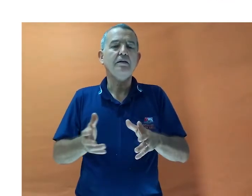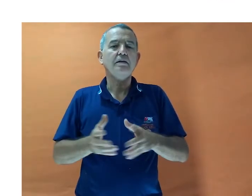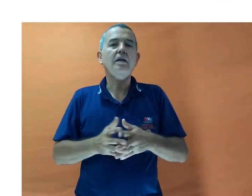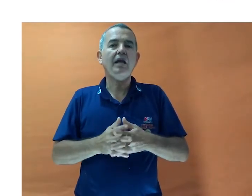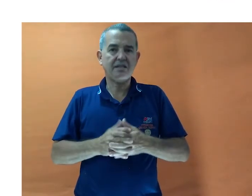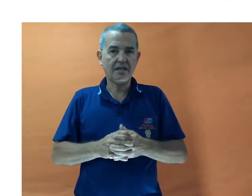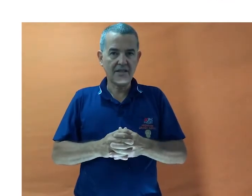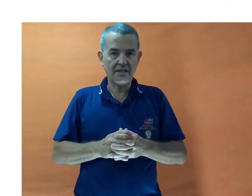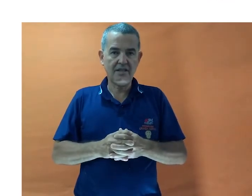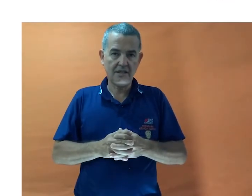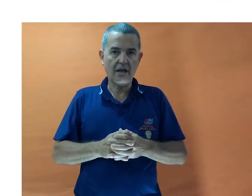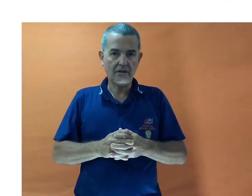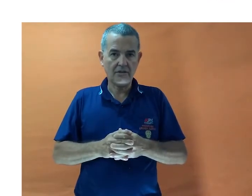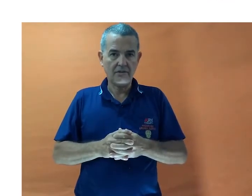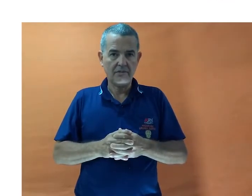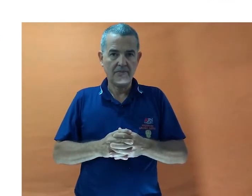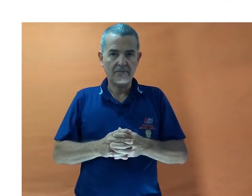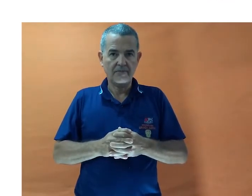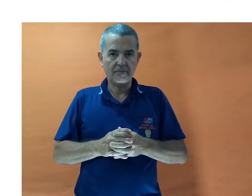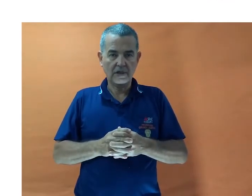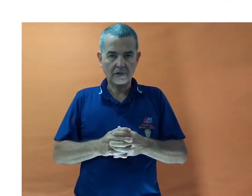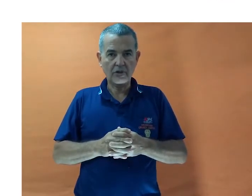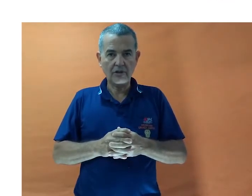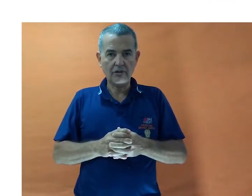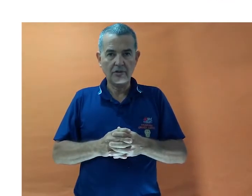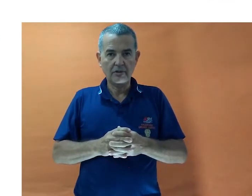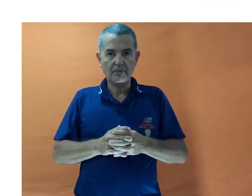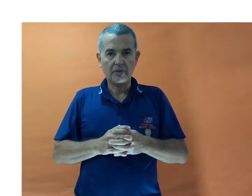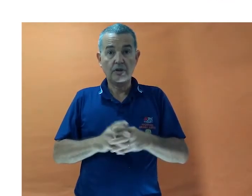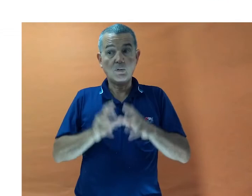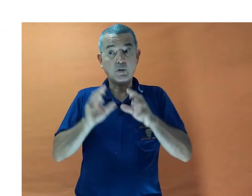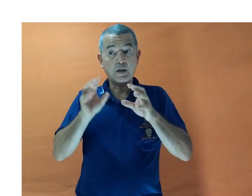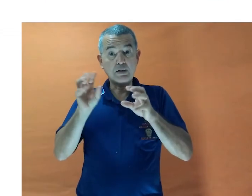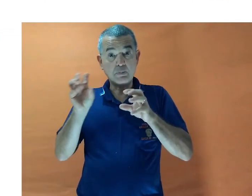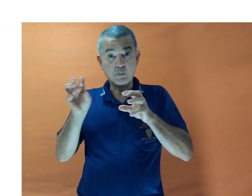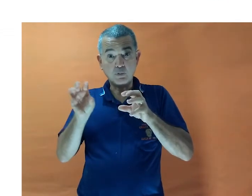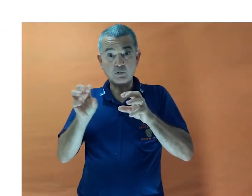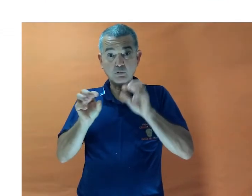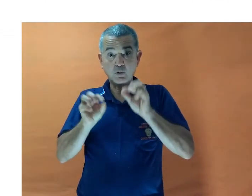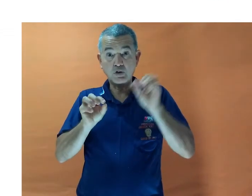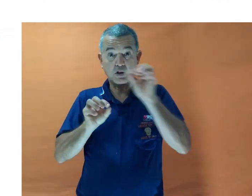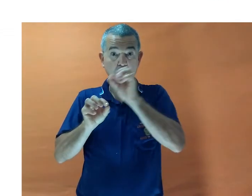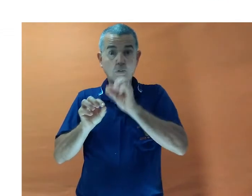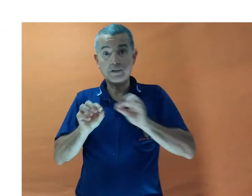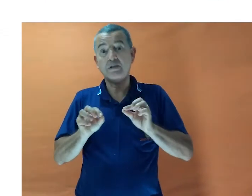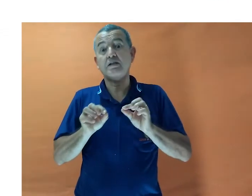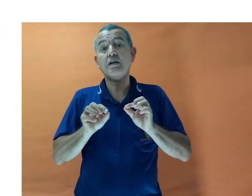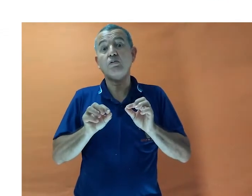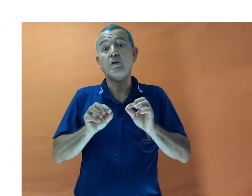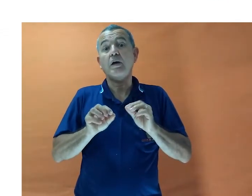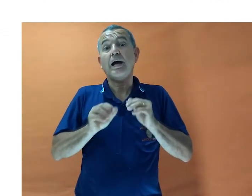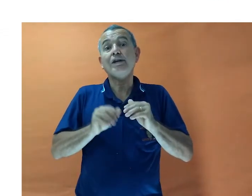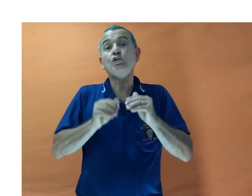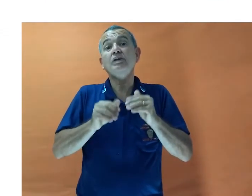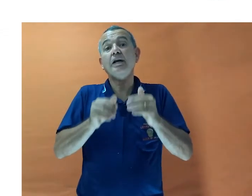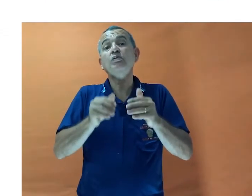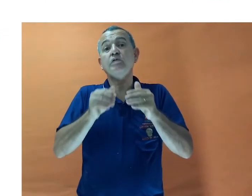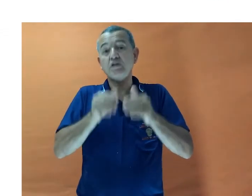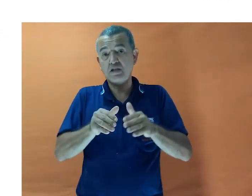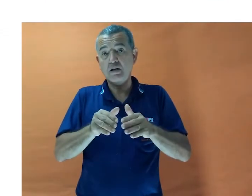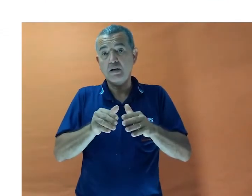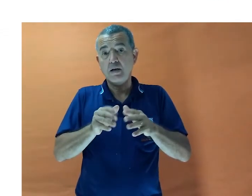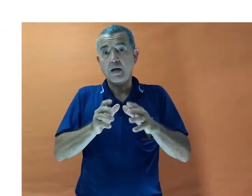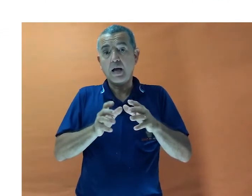vai ter esta necessidade. Tranquilo? Então, este ponto 1, 2, 3, 4 e 5